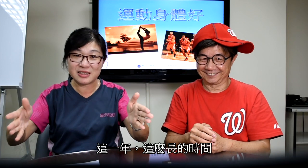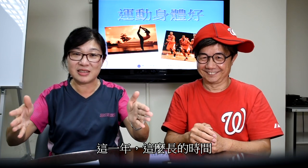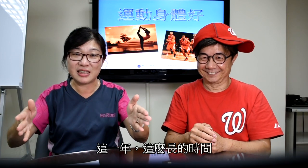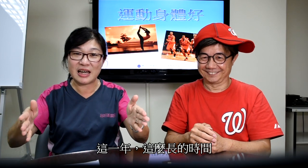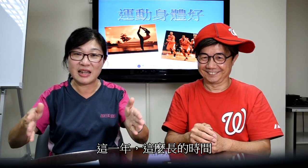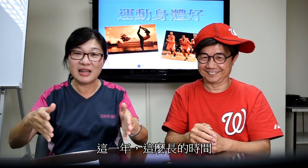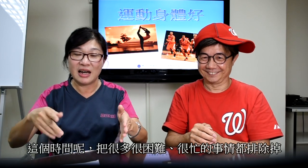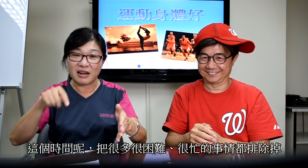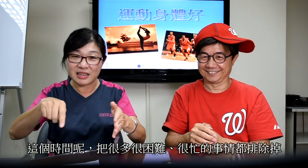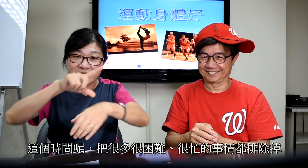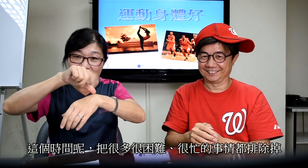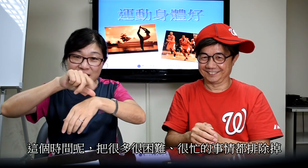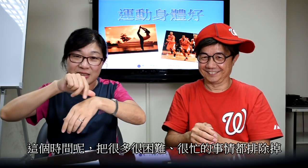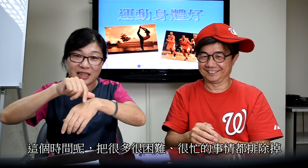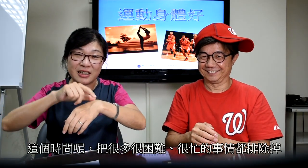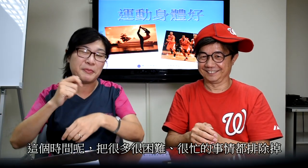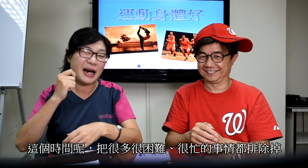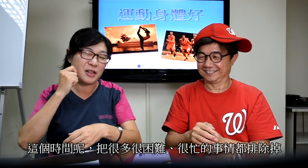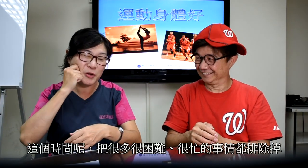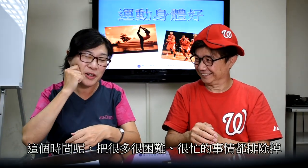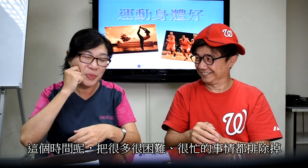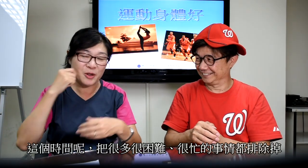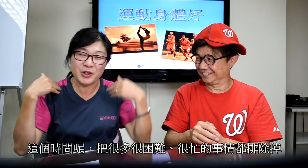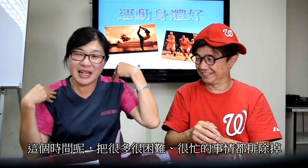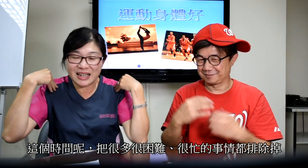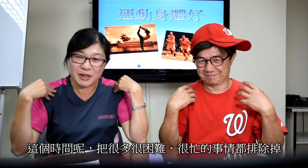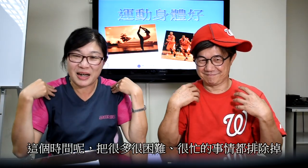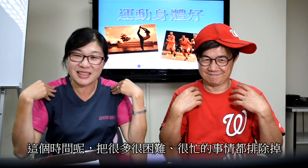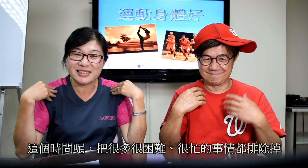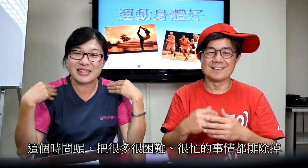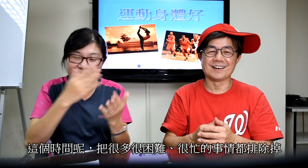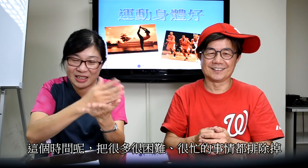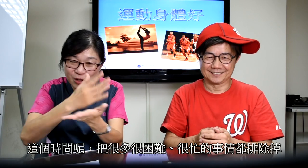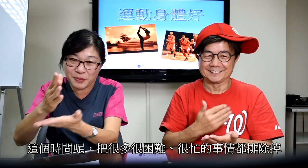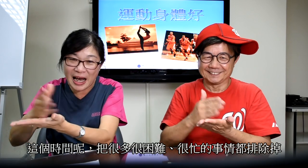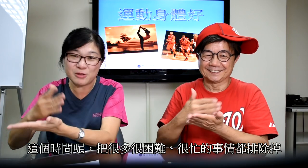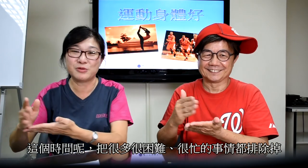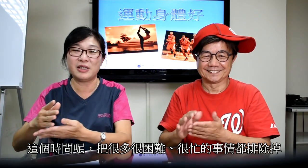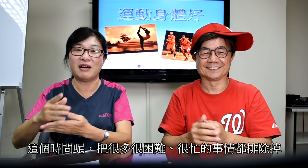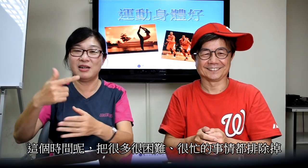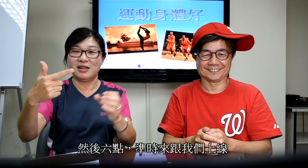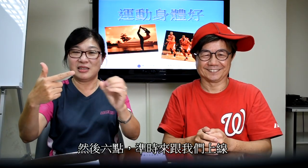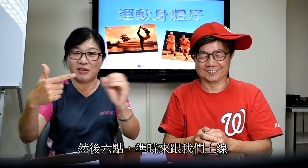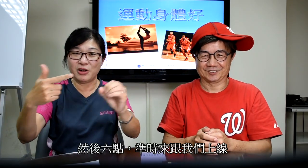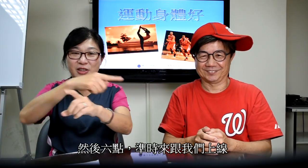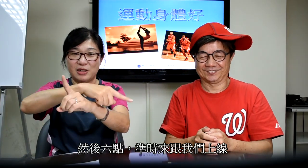时间，好，这个时间呢把很多很困难很忙的事情都排除掉，然后六点